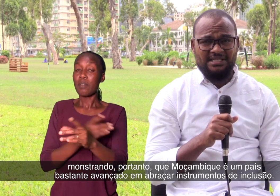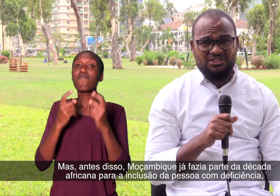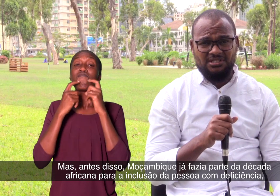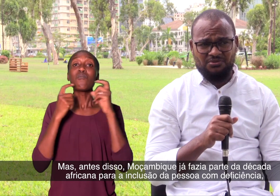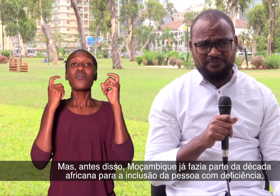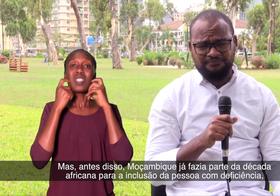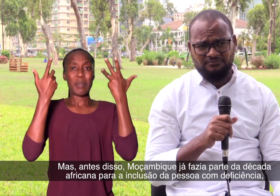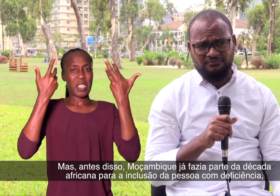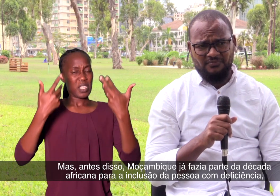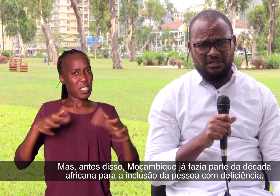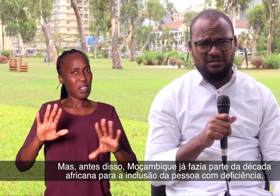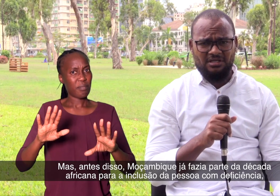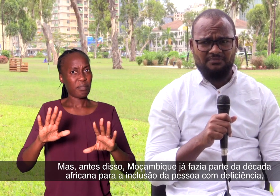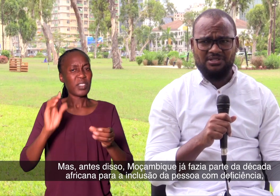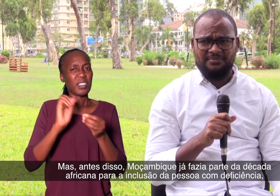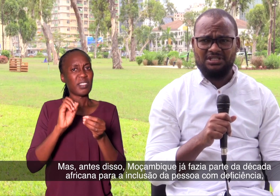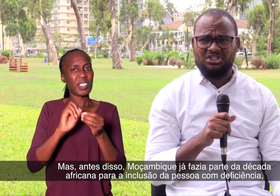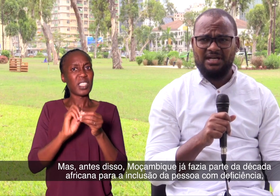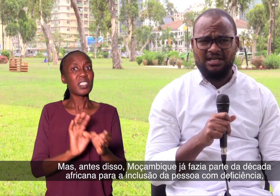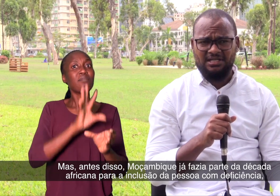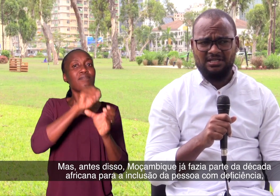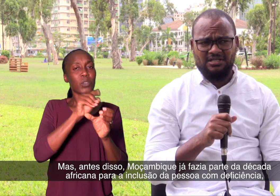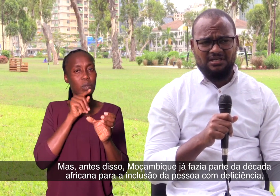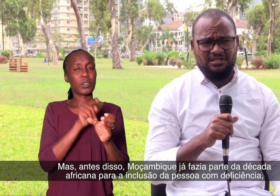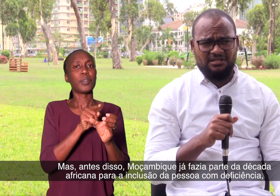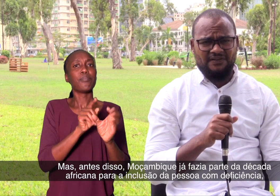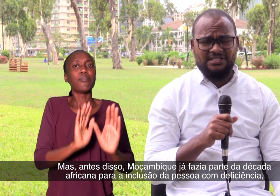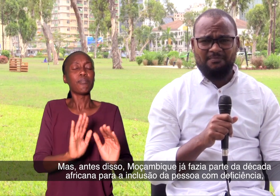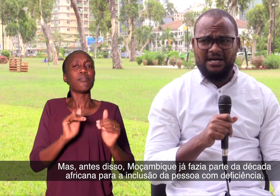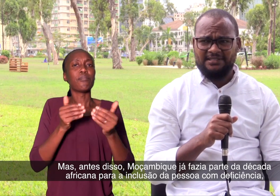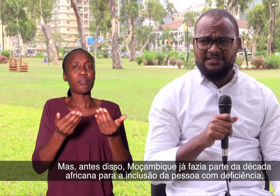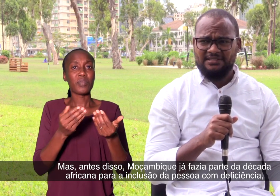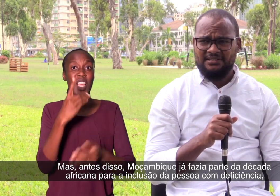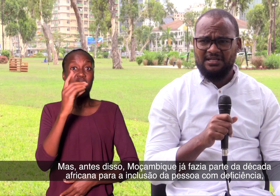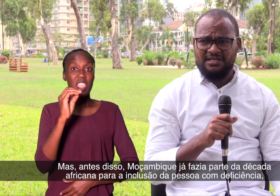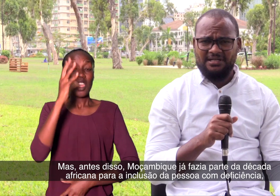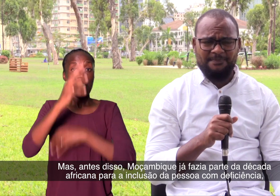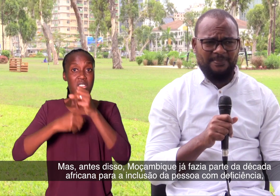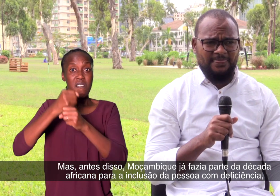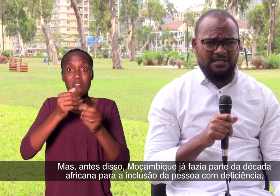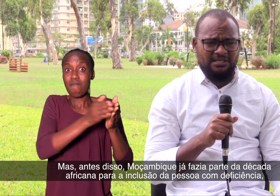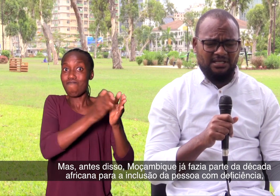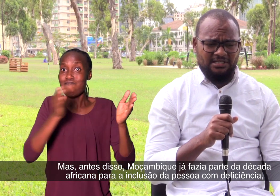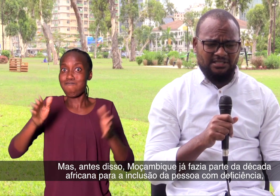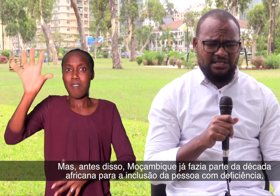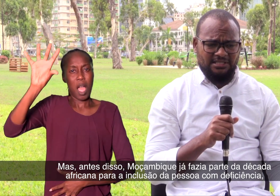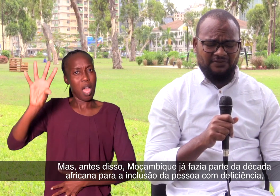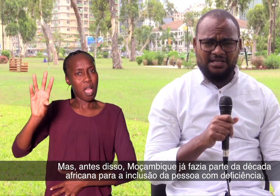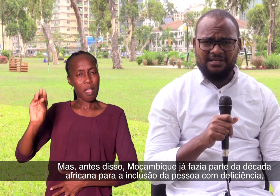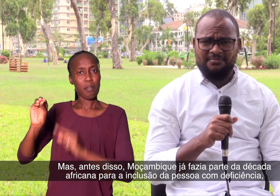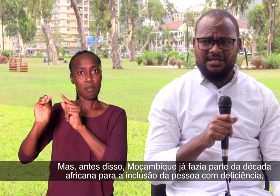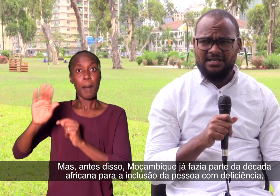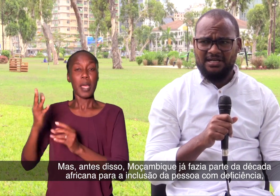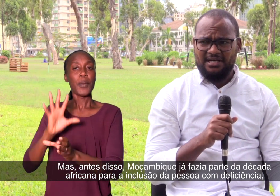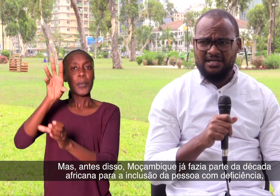inclusão. Mas antes disso, Moçambique já fazia parte da década